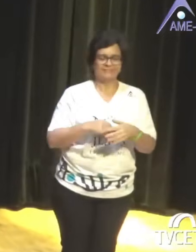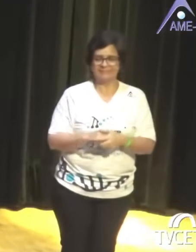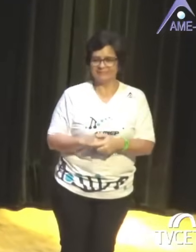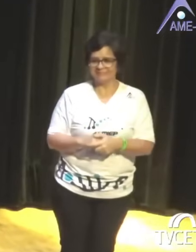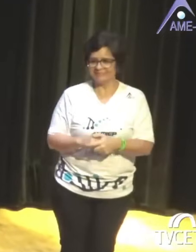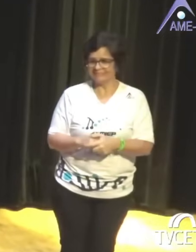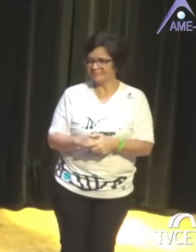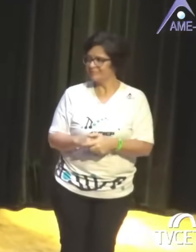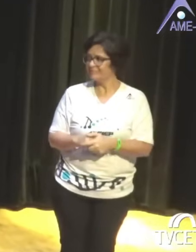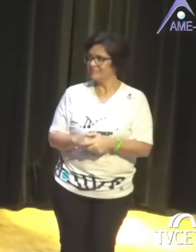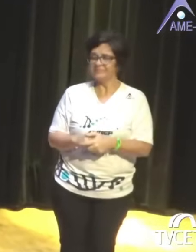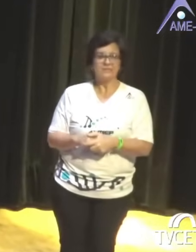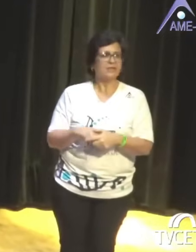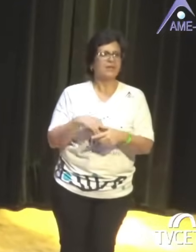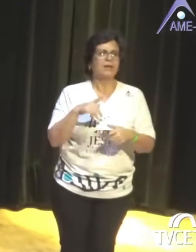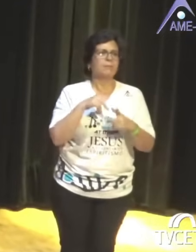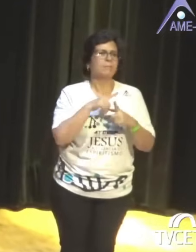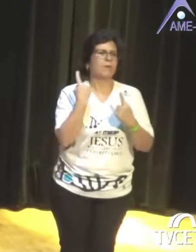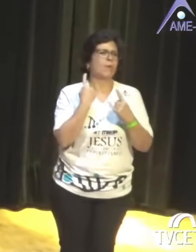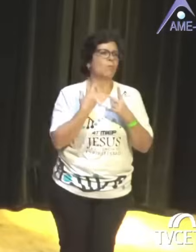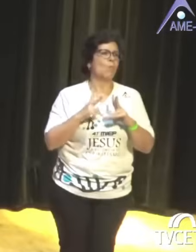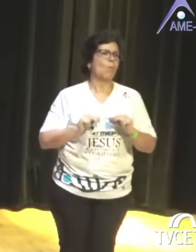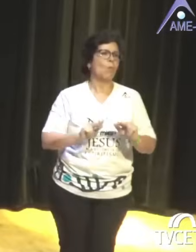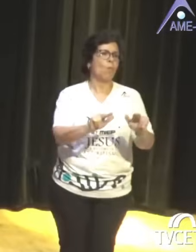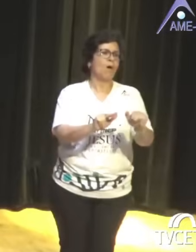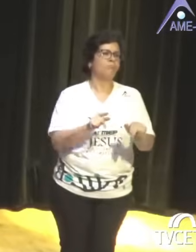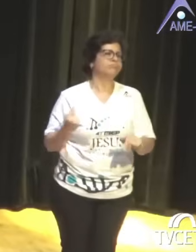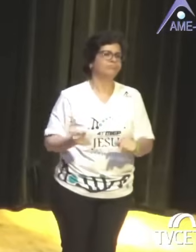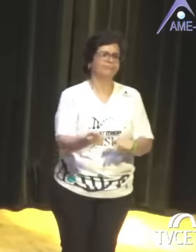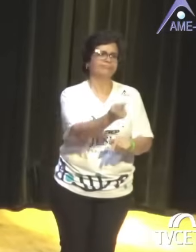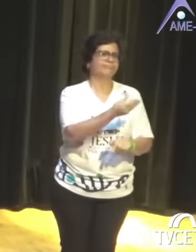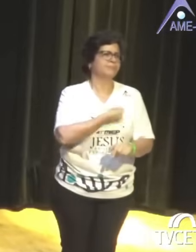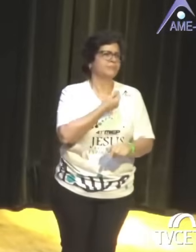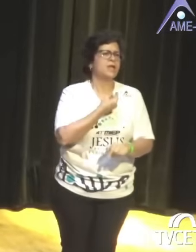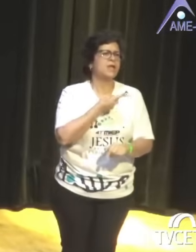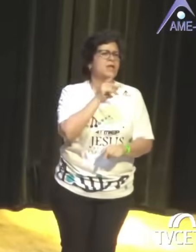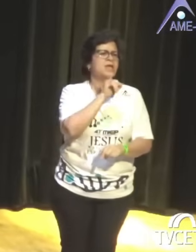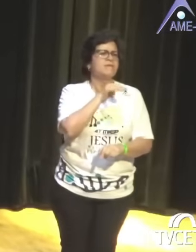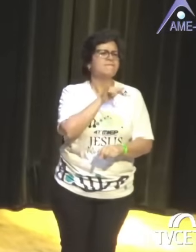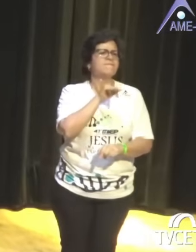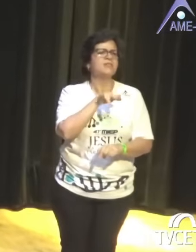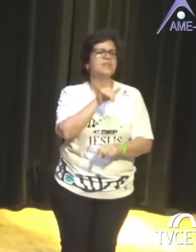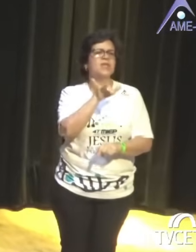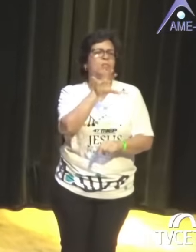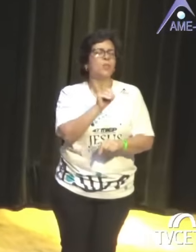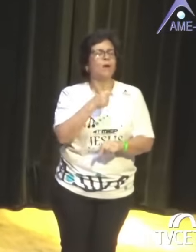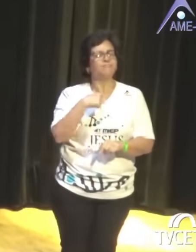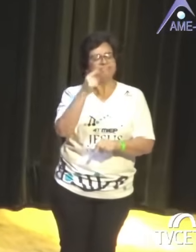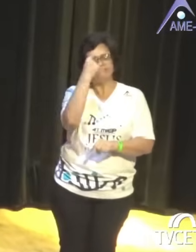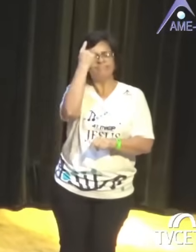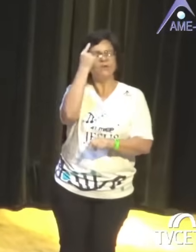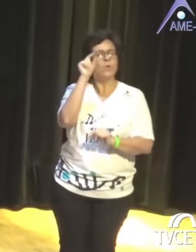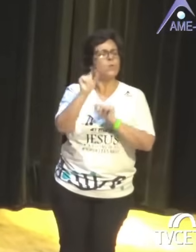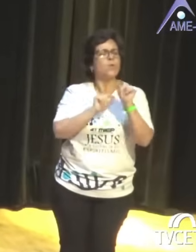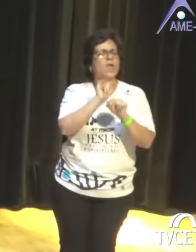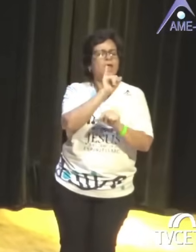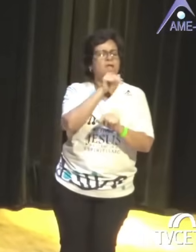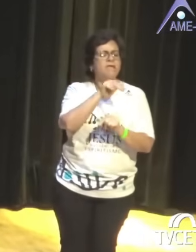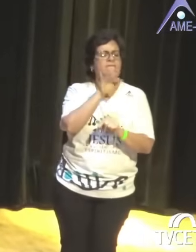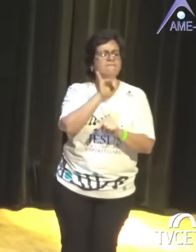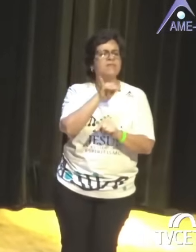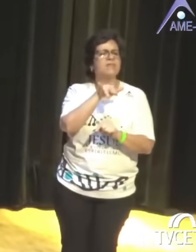infinita Você é imortal eu vou te dar uma ideia de infinito eu só consegui entender o